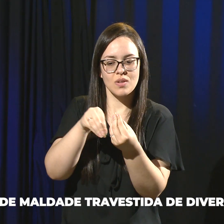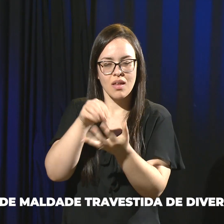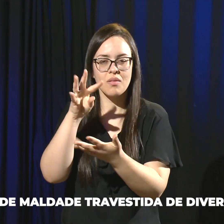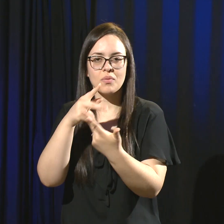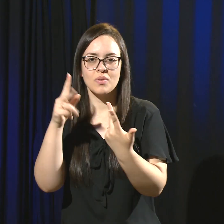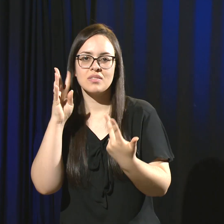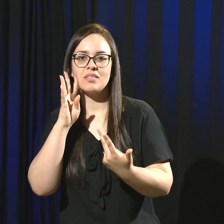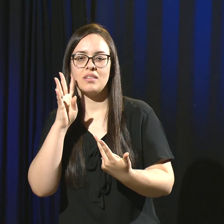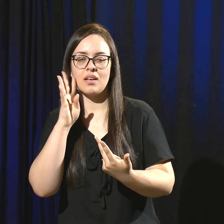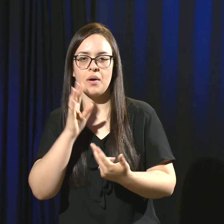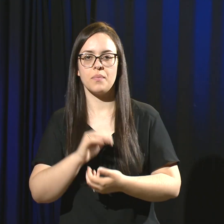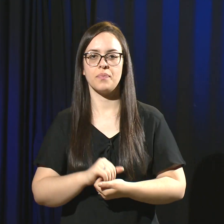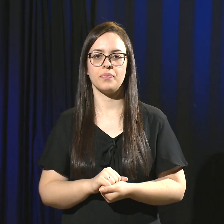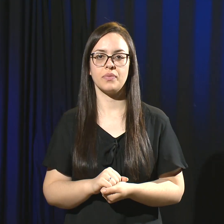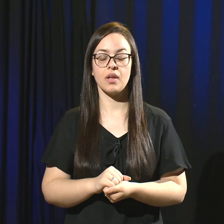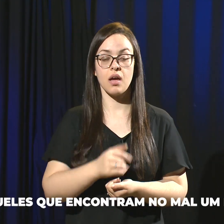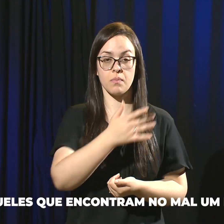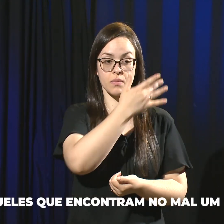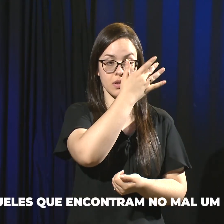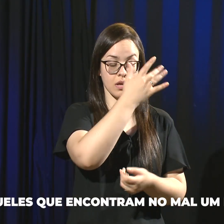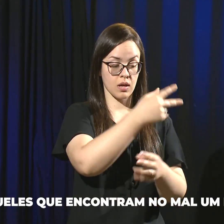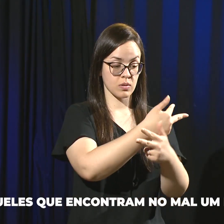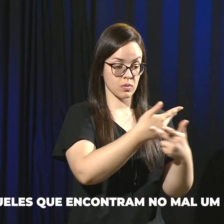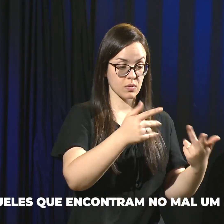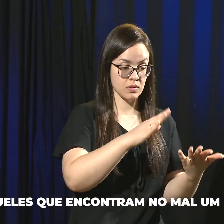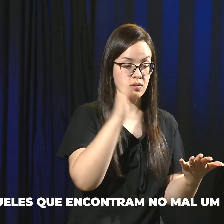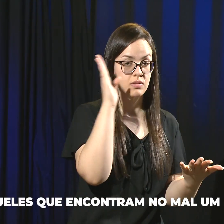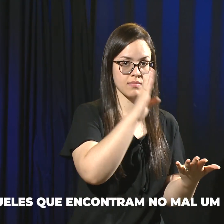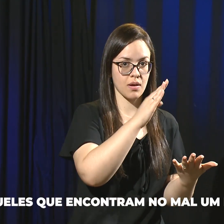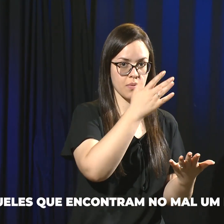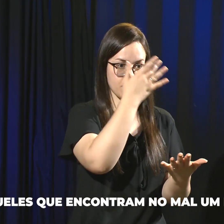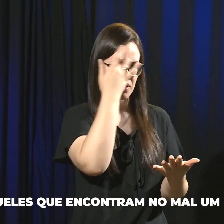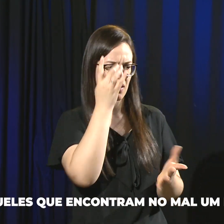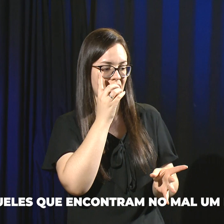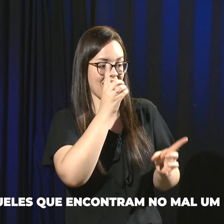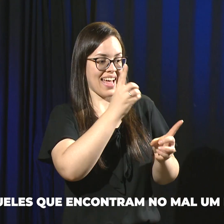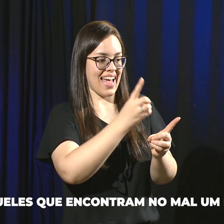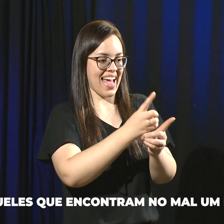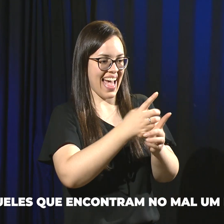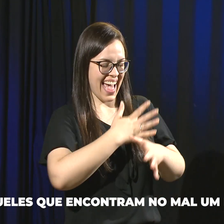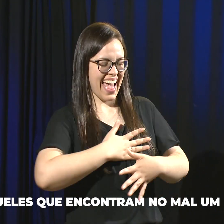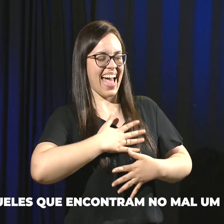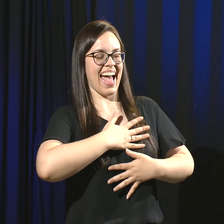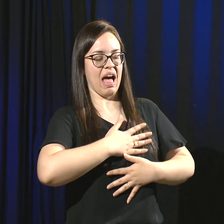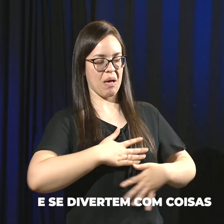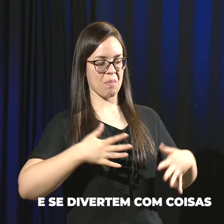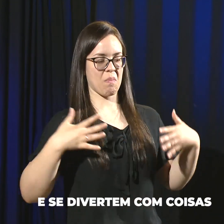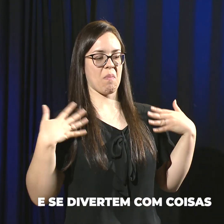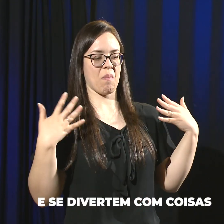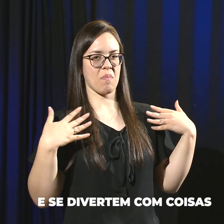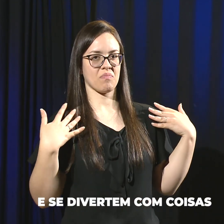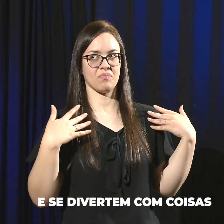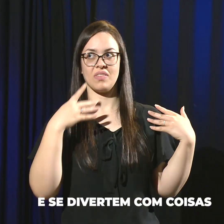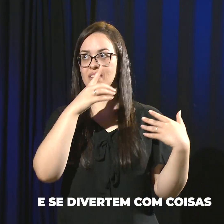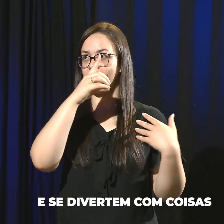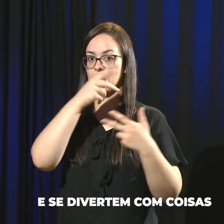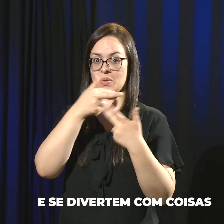diversão aqueles que encontram no mal um prazer e se divertem com coisas